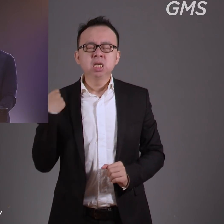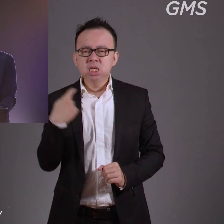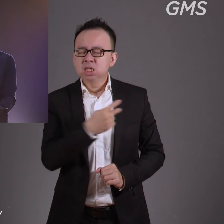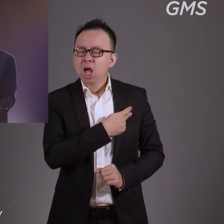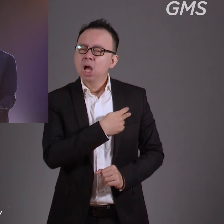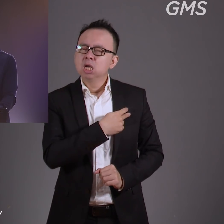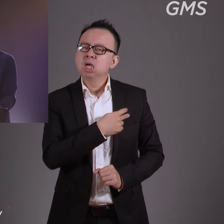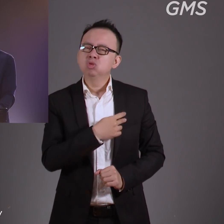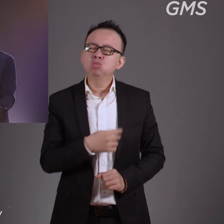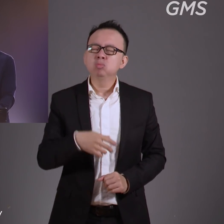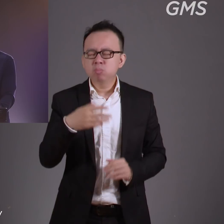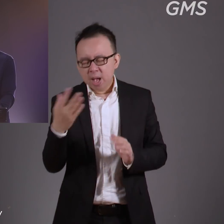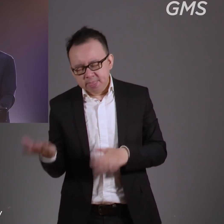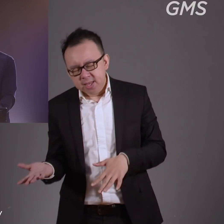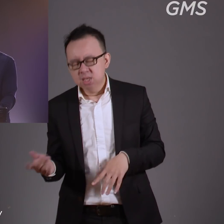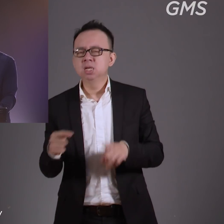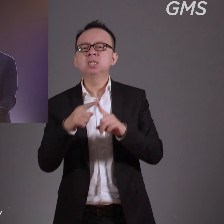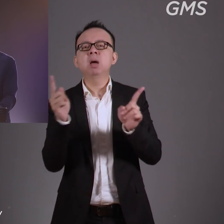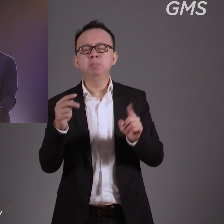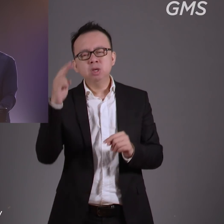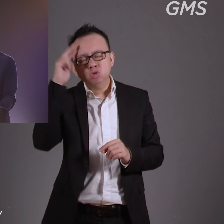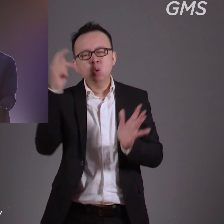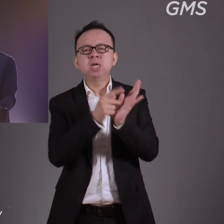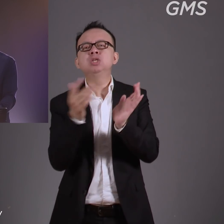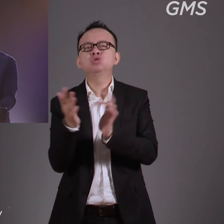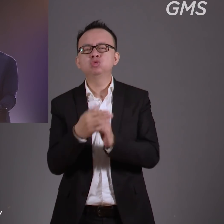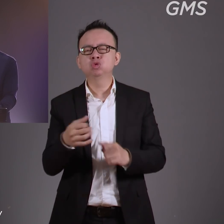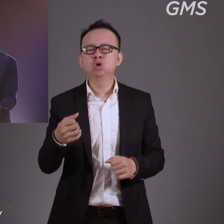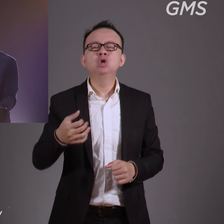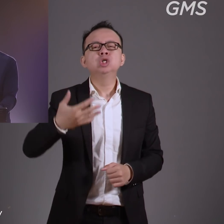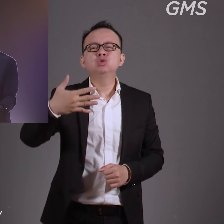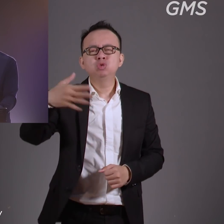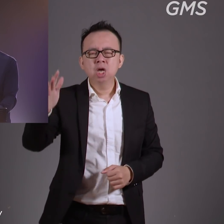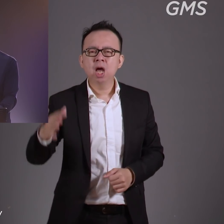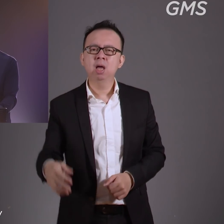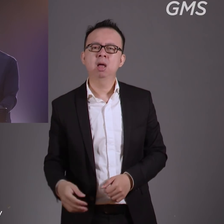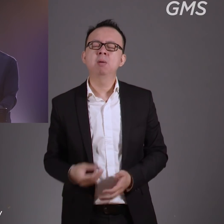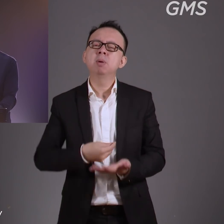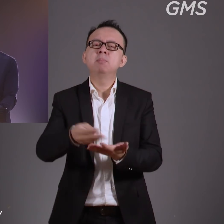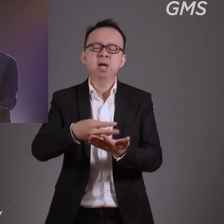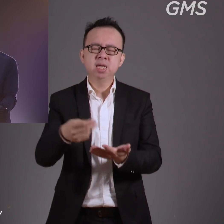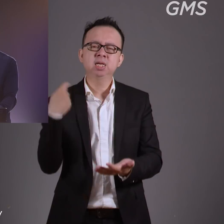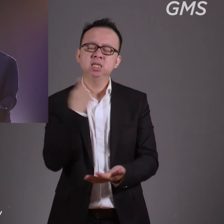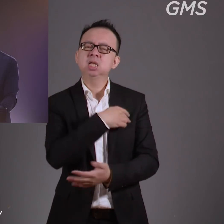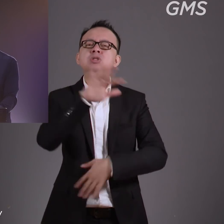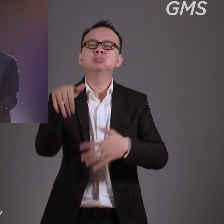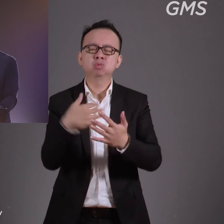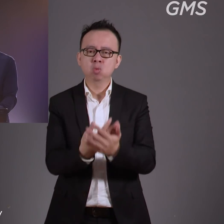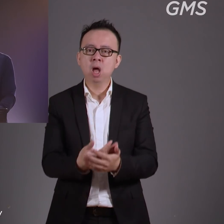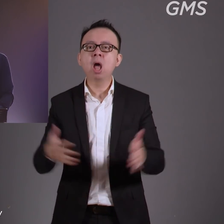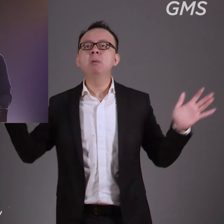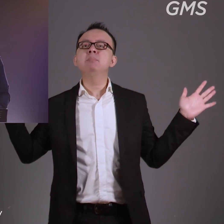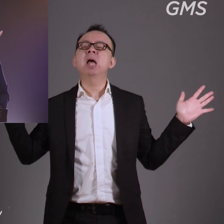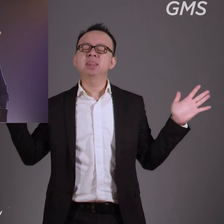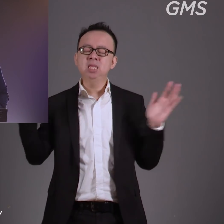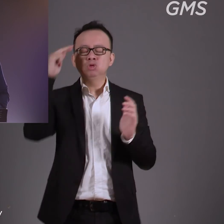itu beli kita dengan harga yang mahal. Bersyukurlah kalau di zaman dulu di Eropa, waktu